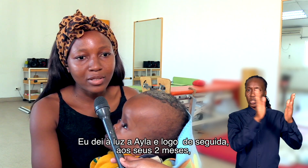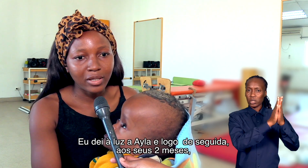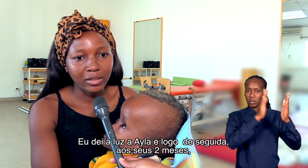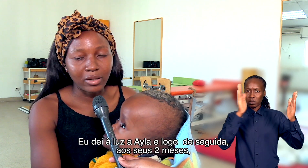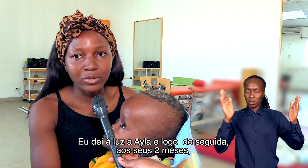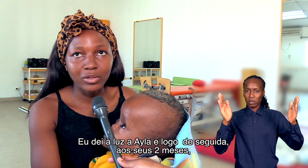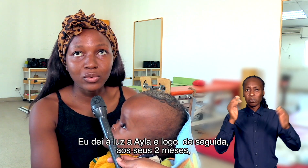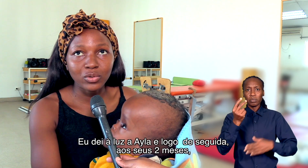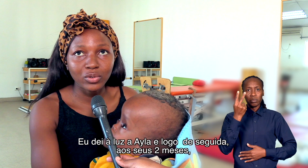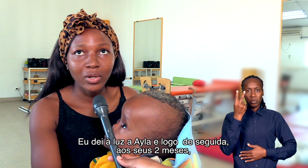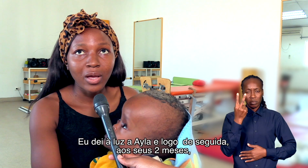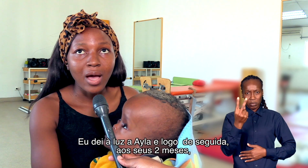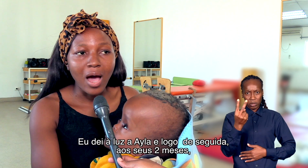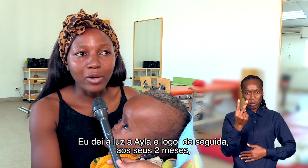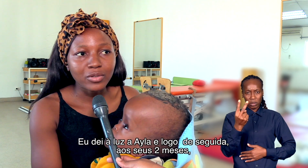logo de seguida, aos